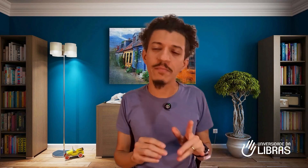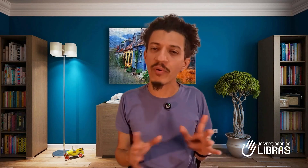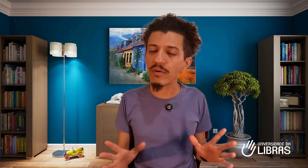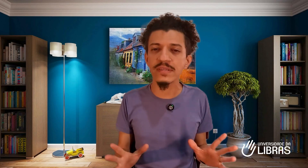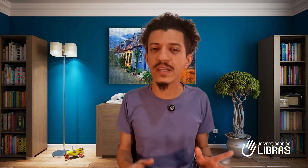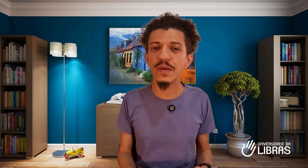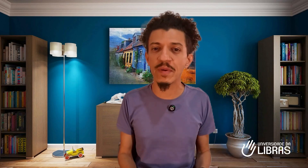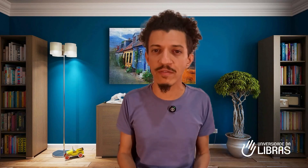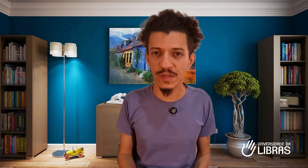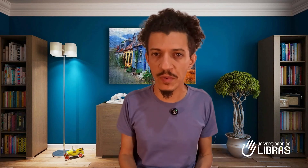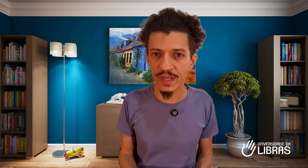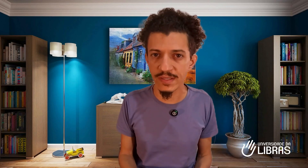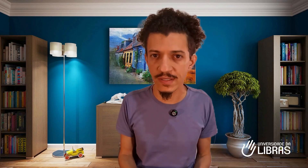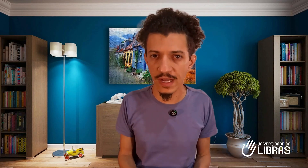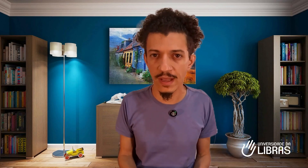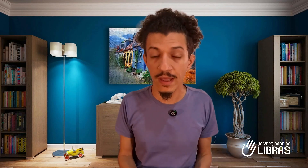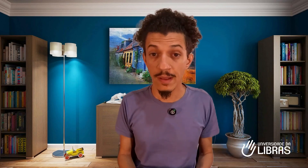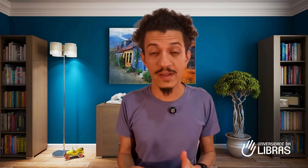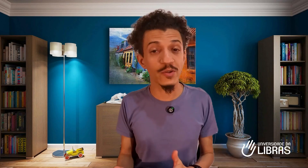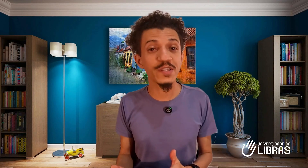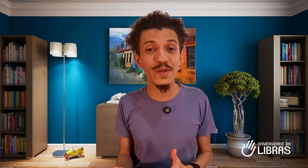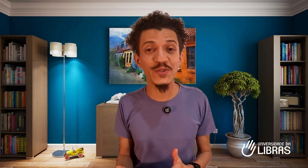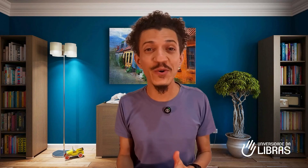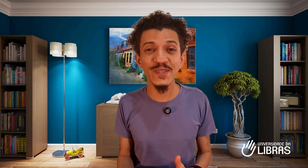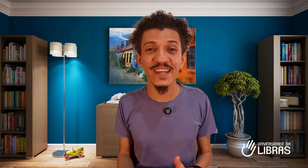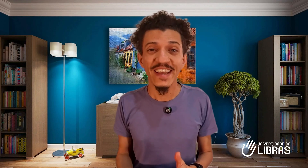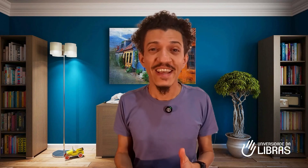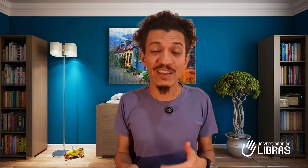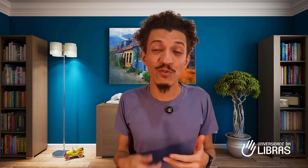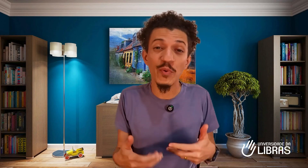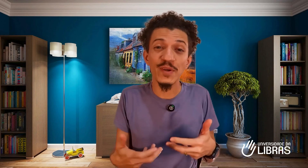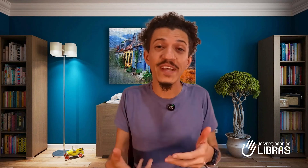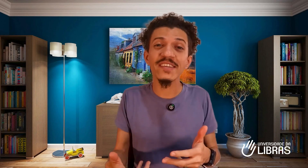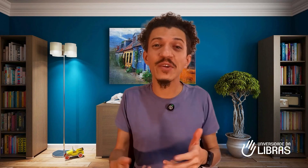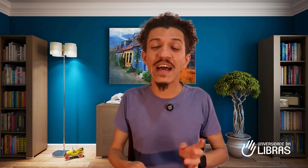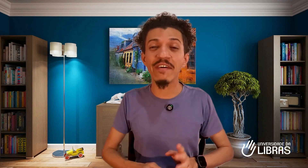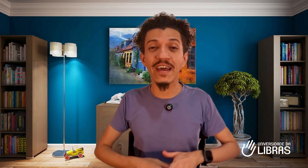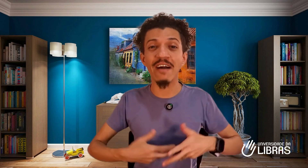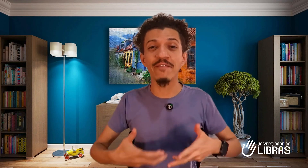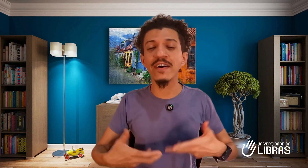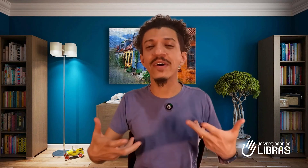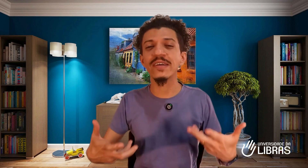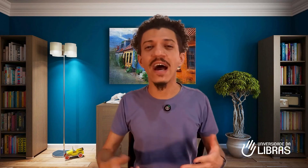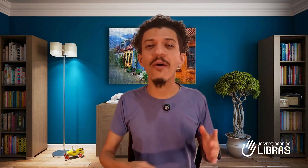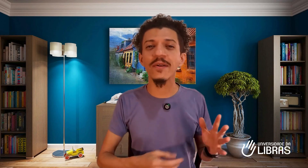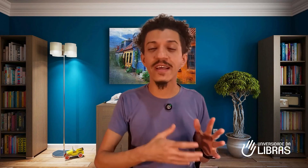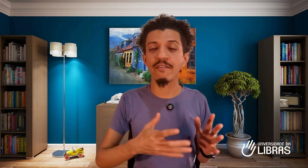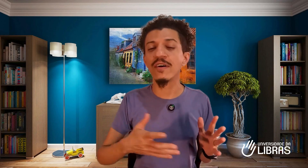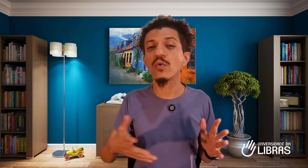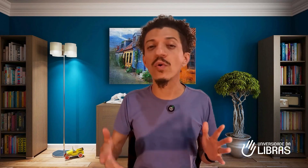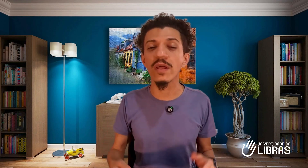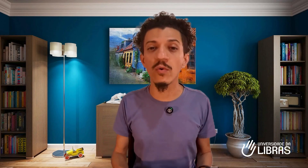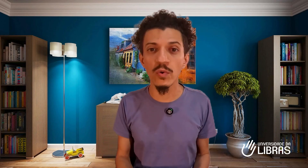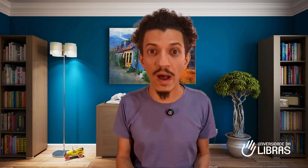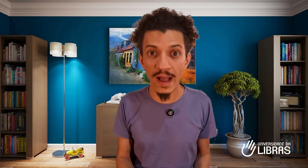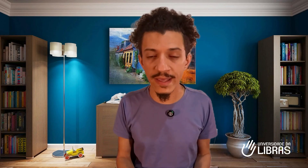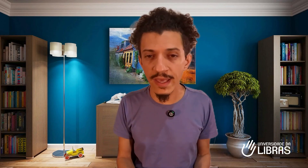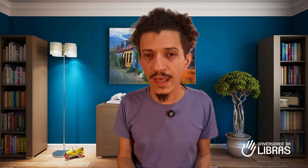prontas aqui para você poder acessar. Mas outras pessoas, no processo que eu estava gravando as aulas, gravando o conteúdo aqui